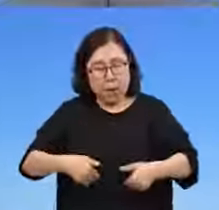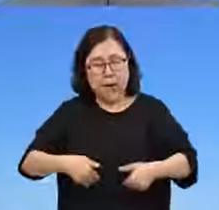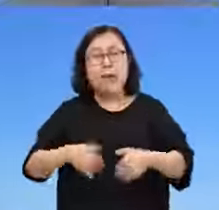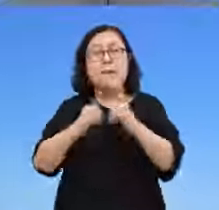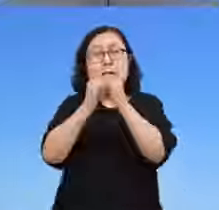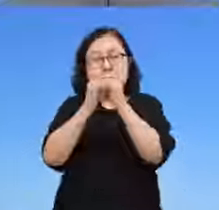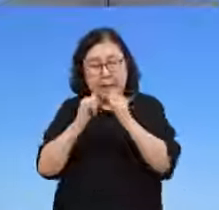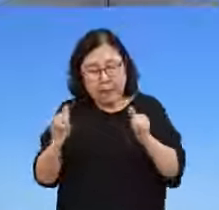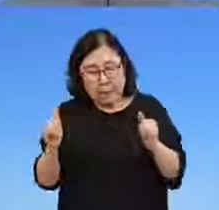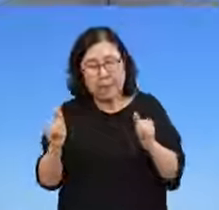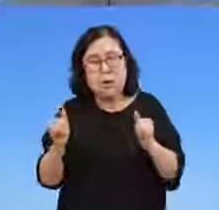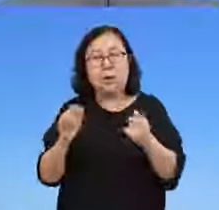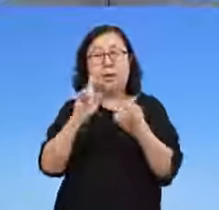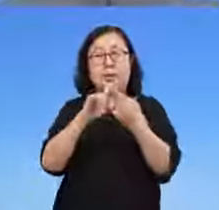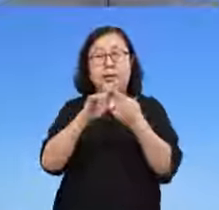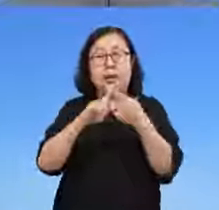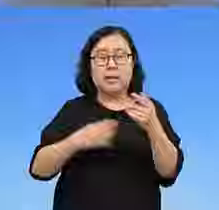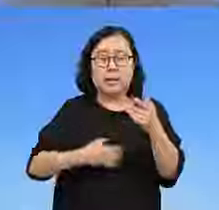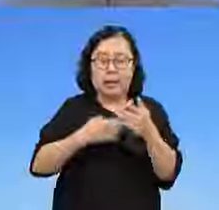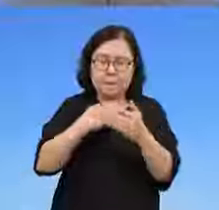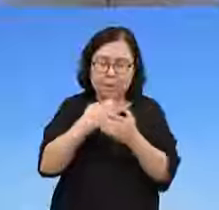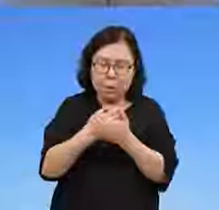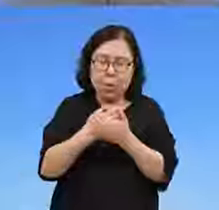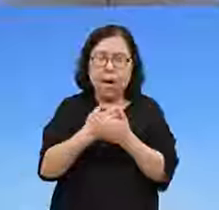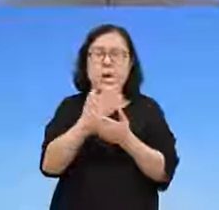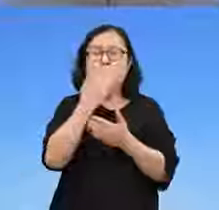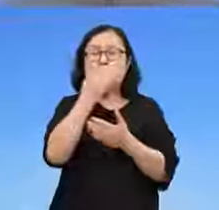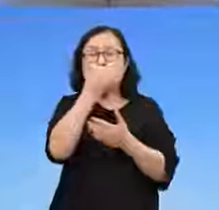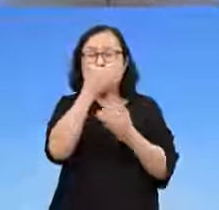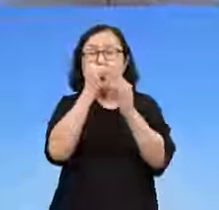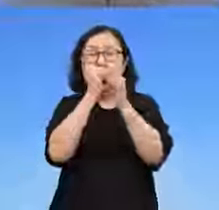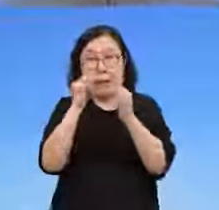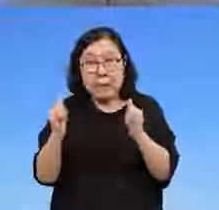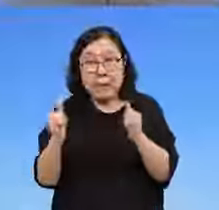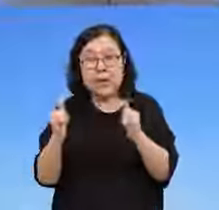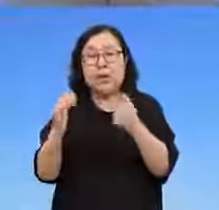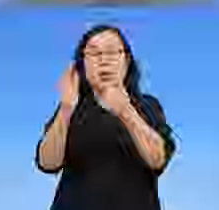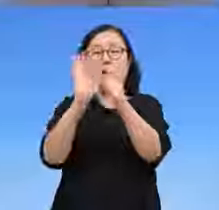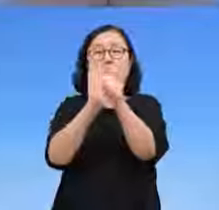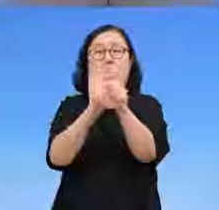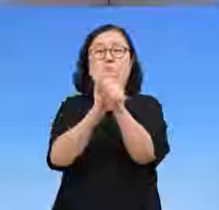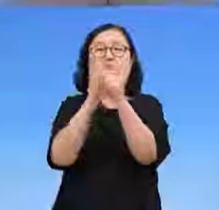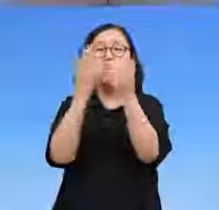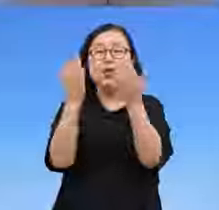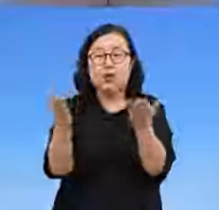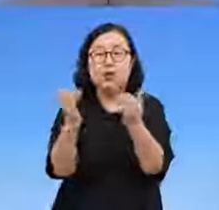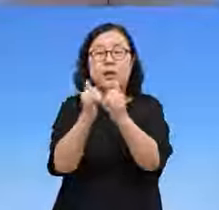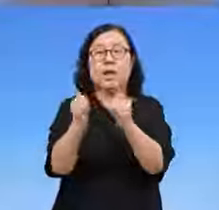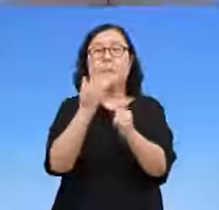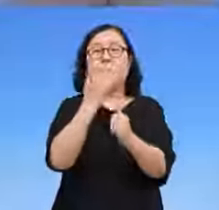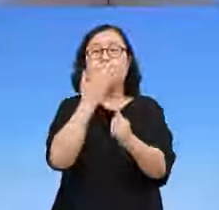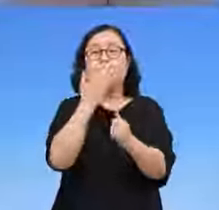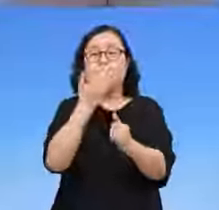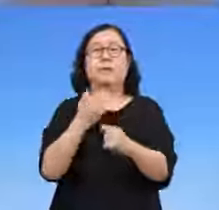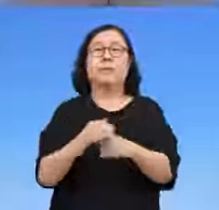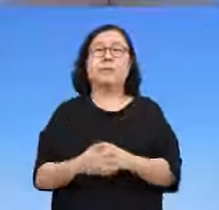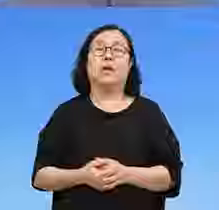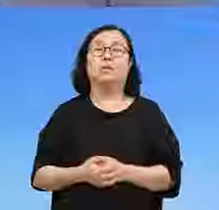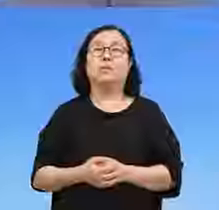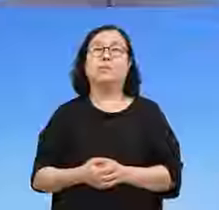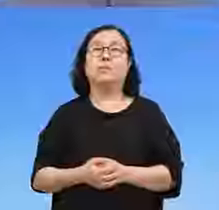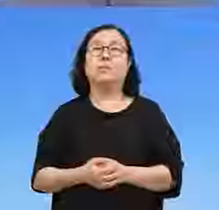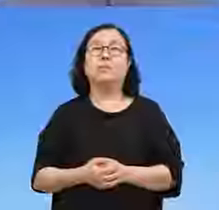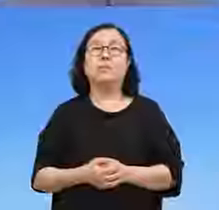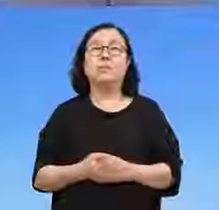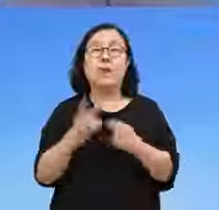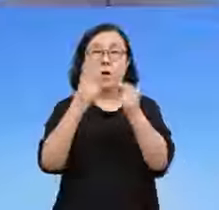이 자리에 올 수 있게 됐다는 걸 감격할 수 있는 사람만이 내 사람이 될 수 있을 줄로 믿으시기를 바랍니다. 그런가